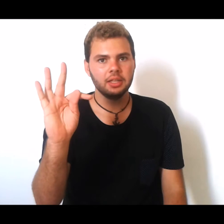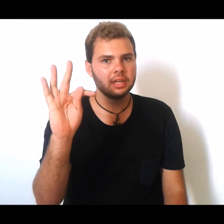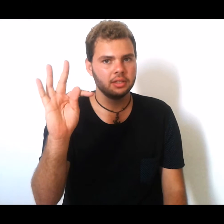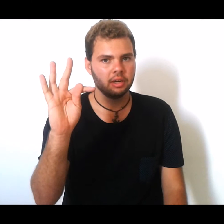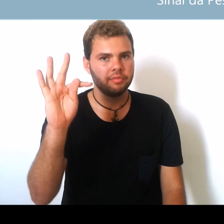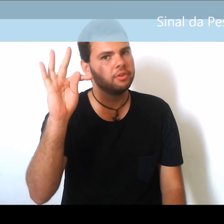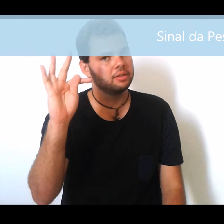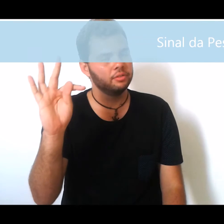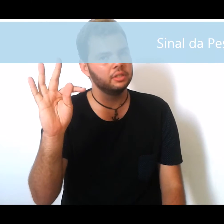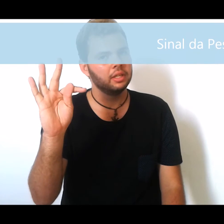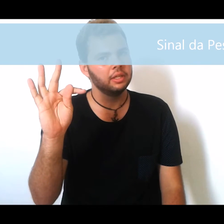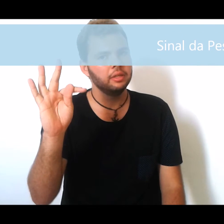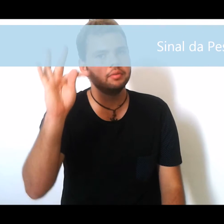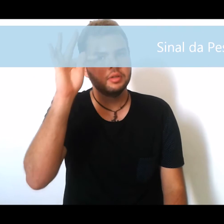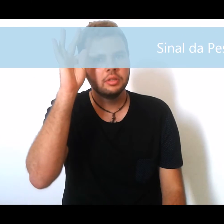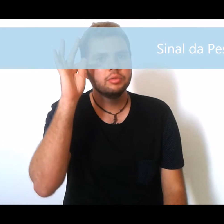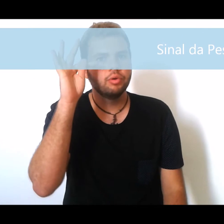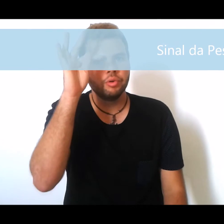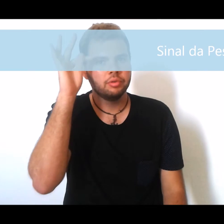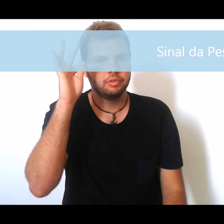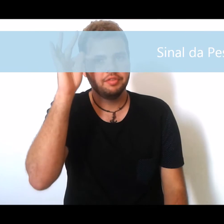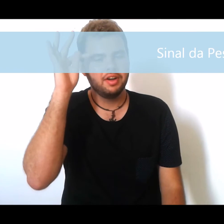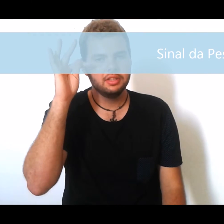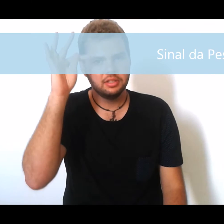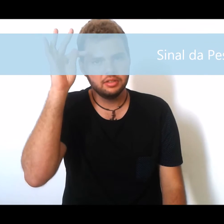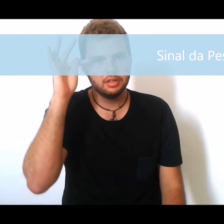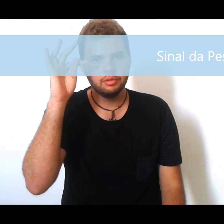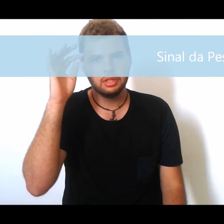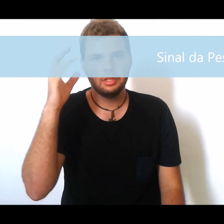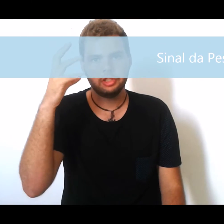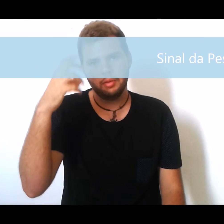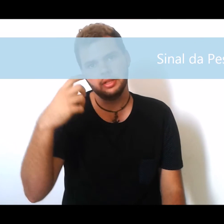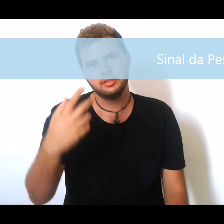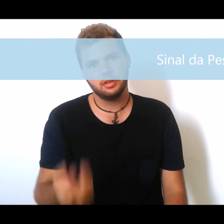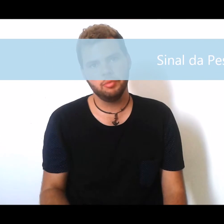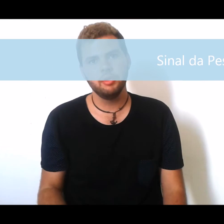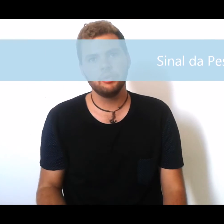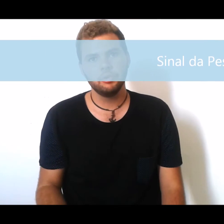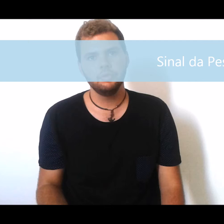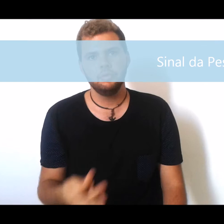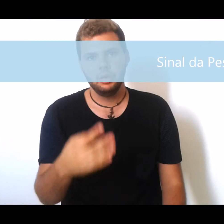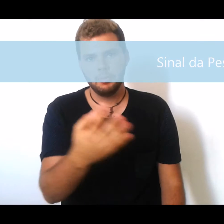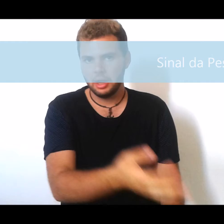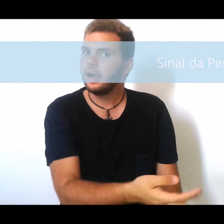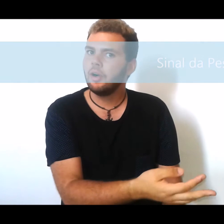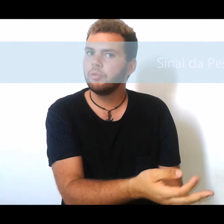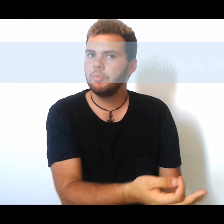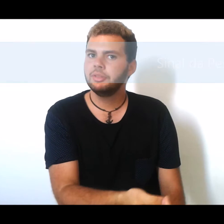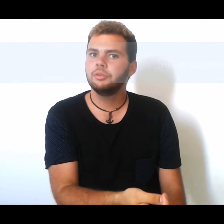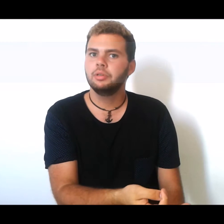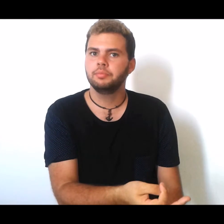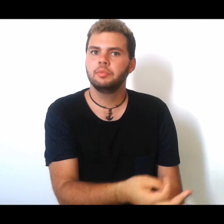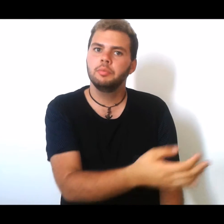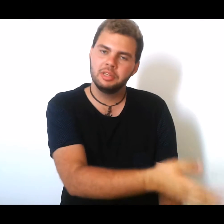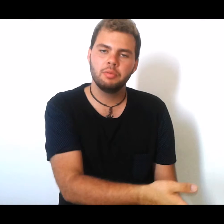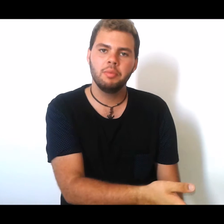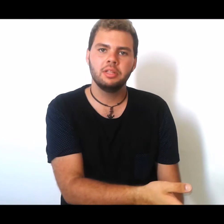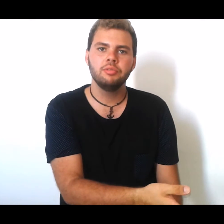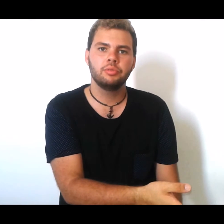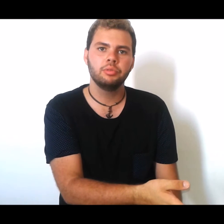letra T, a configuração de T, no olho, enfatizando que chama atenção o meu olho para alguma pessoa, e principalmente aos